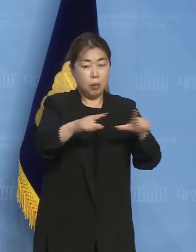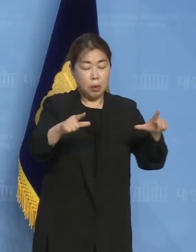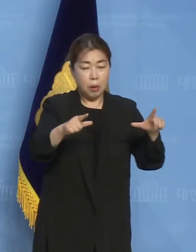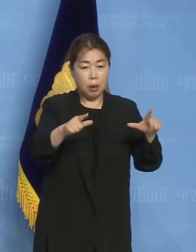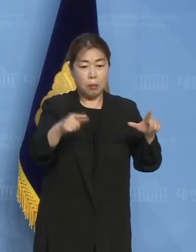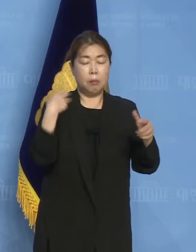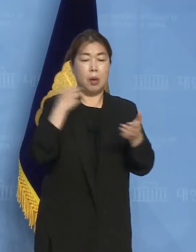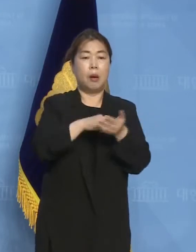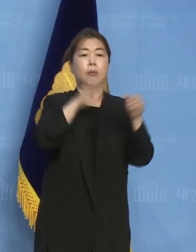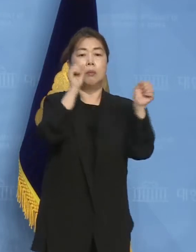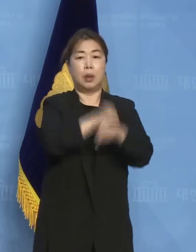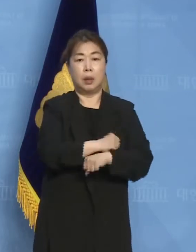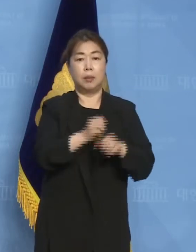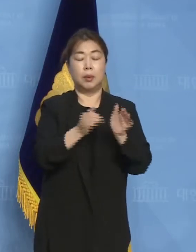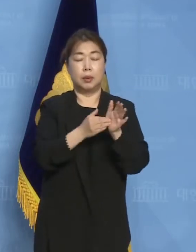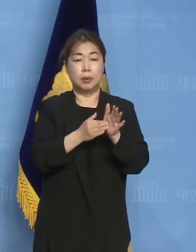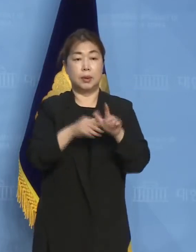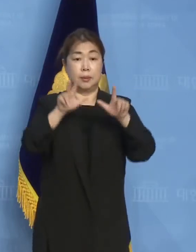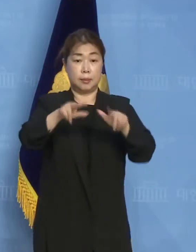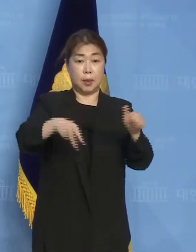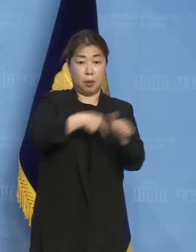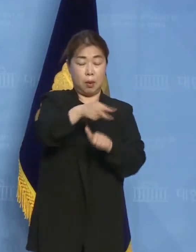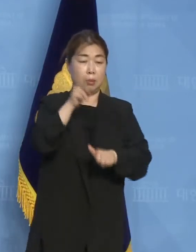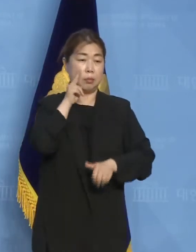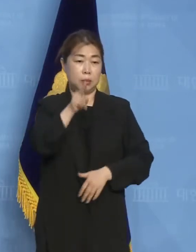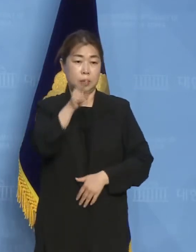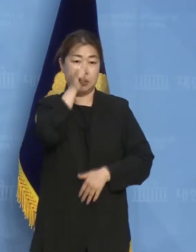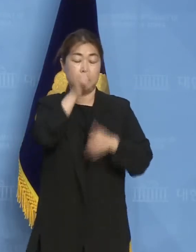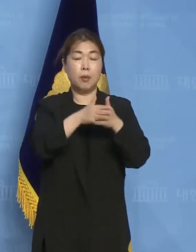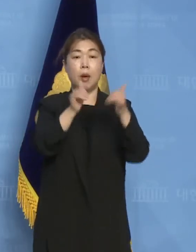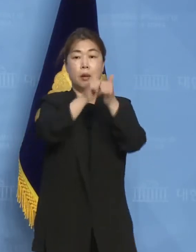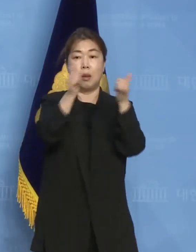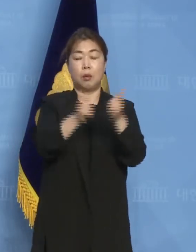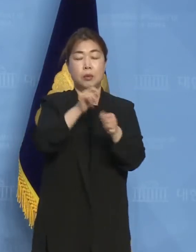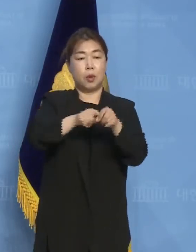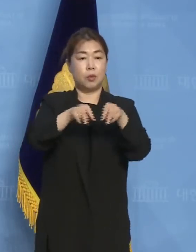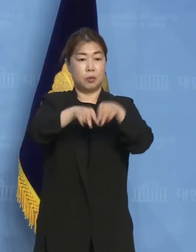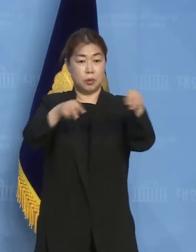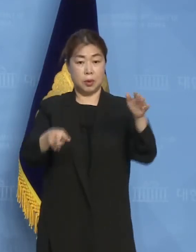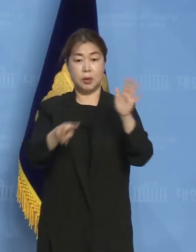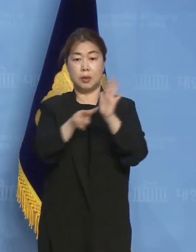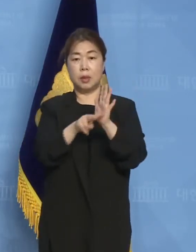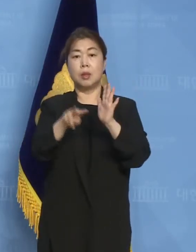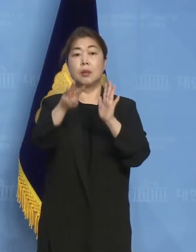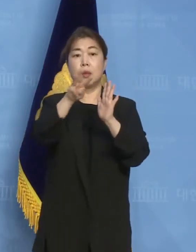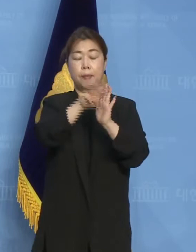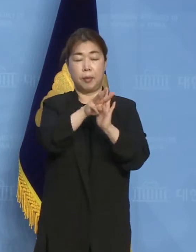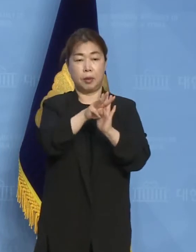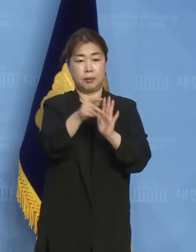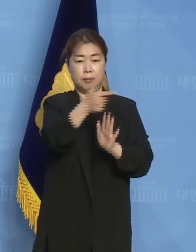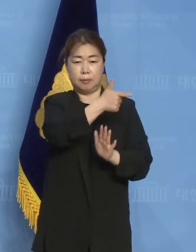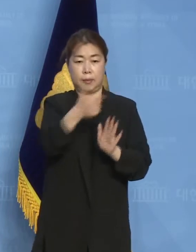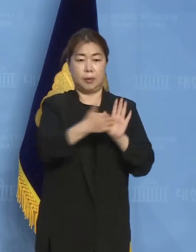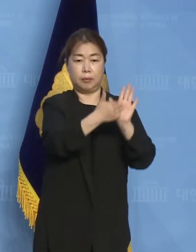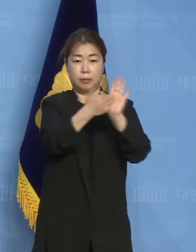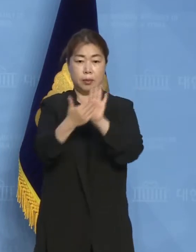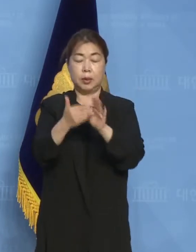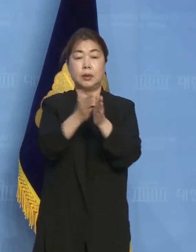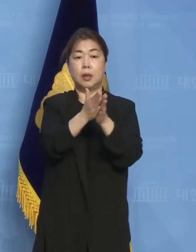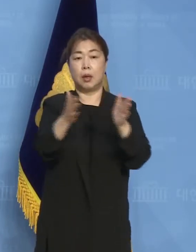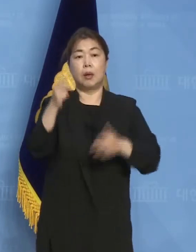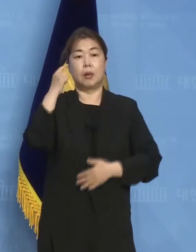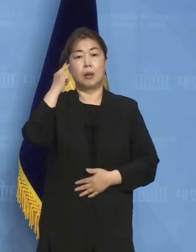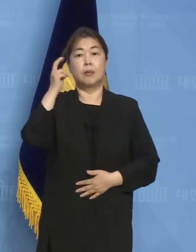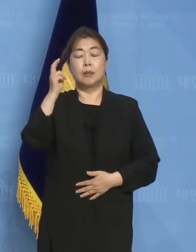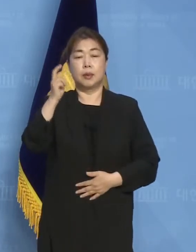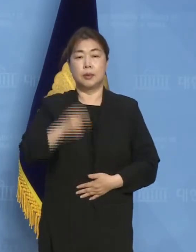무너지기 시작했습니다. 상황이 더욱 심각해지면 사회적 거리두기의 3단계, 즉 대봉쇄가 진행되어야 할 수도 있습니다.